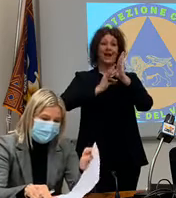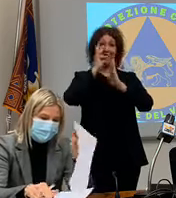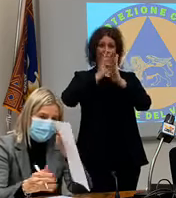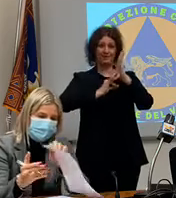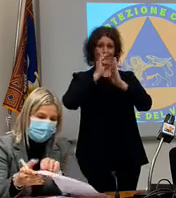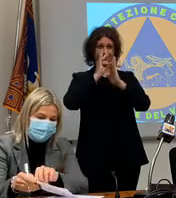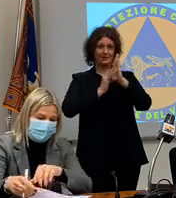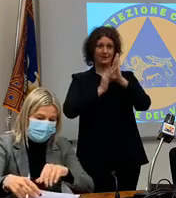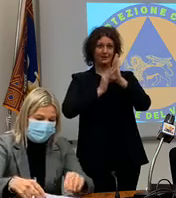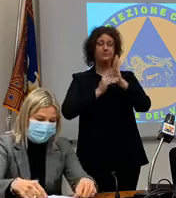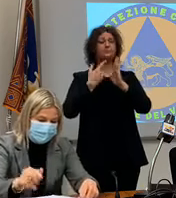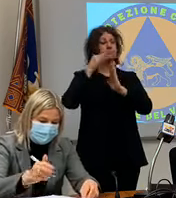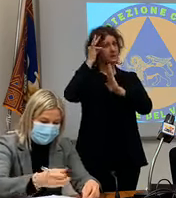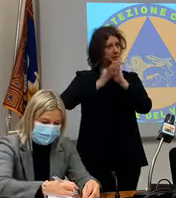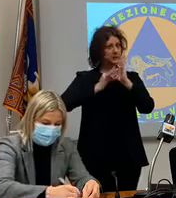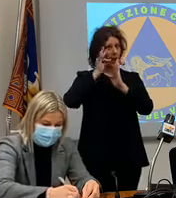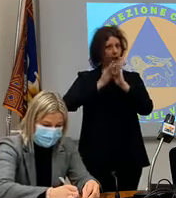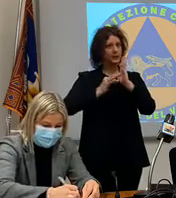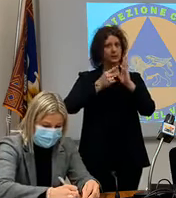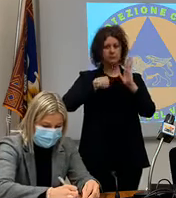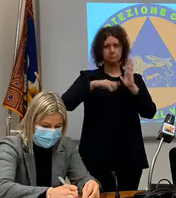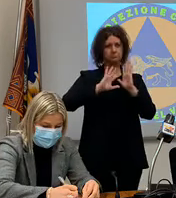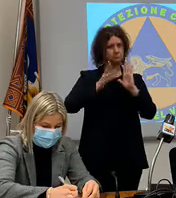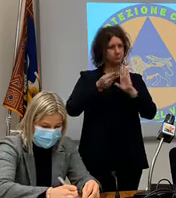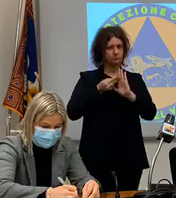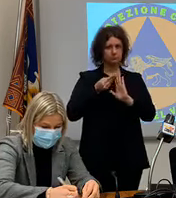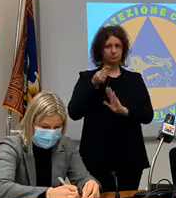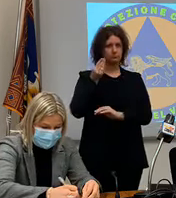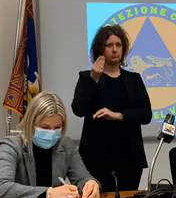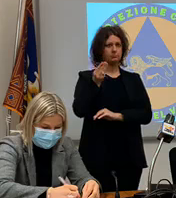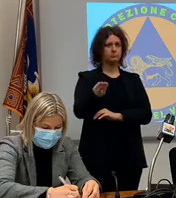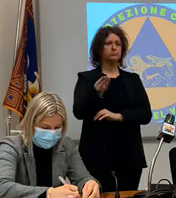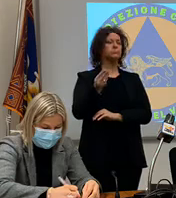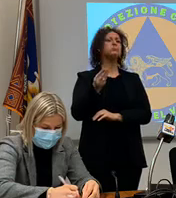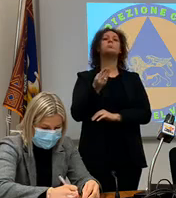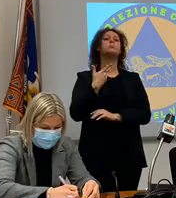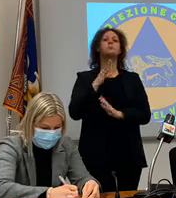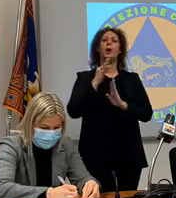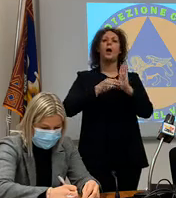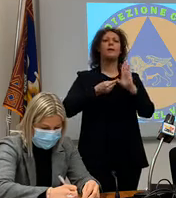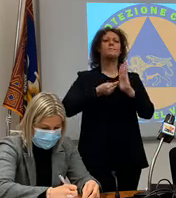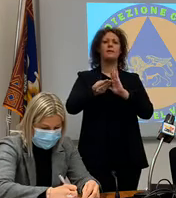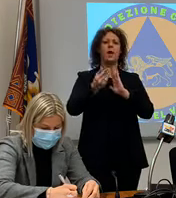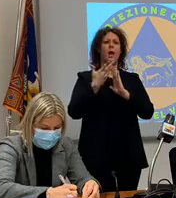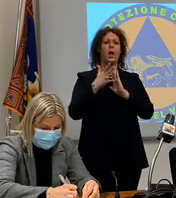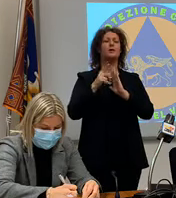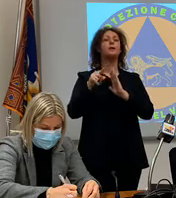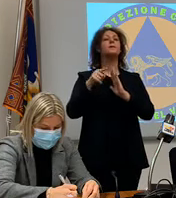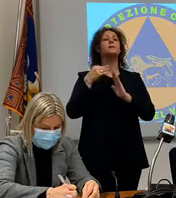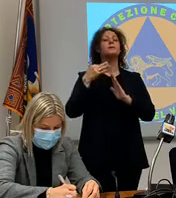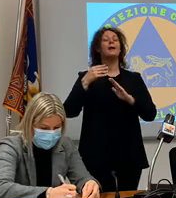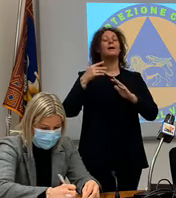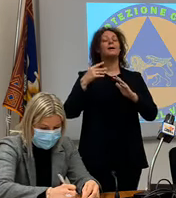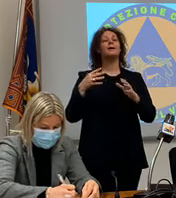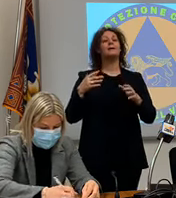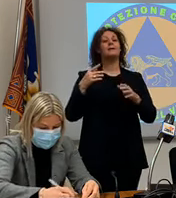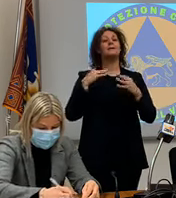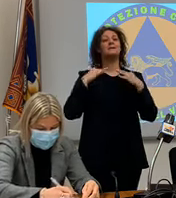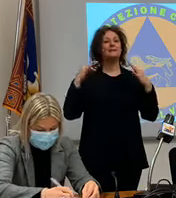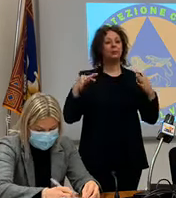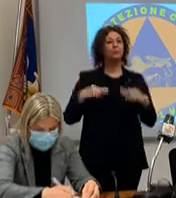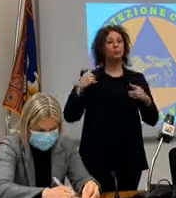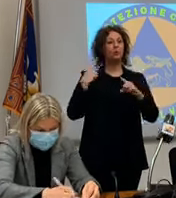abbiamo inviato secondo quanto è previsto dalla norma e che l'istituto e Ministero ha valutato